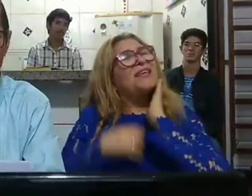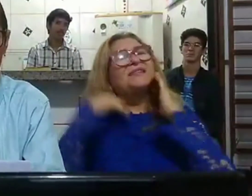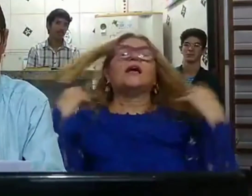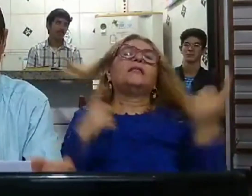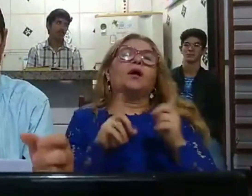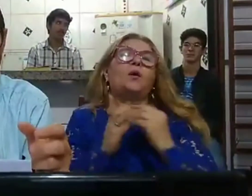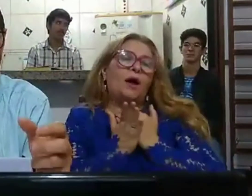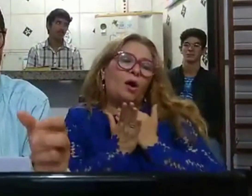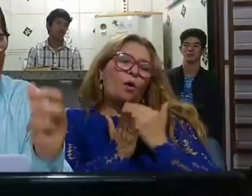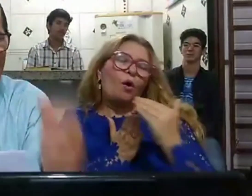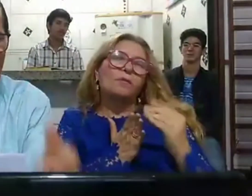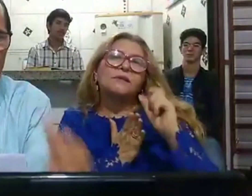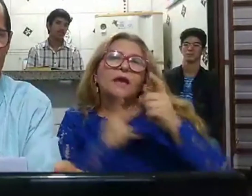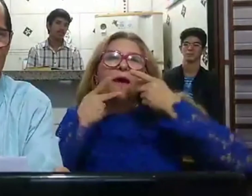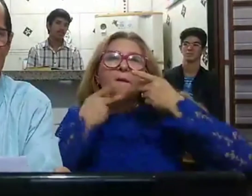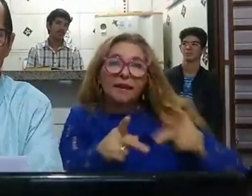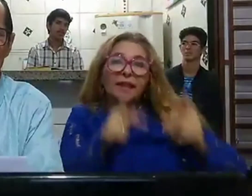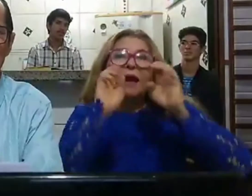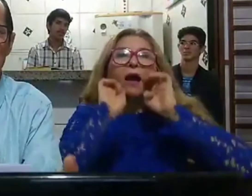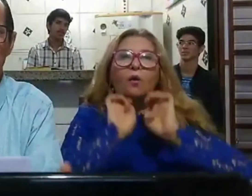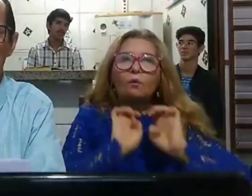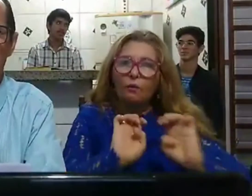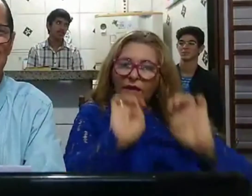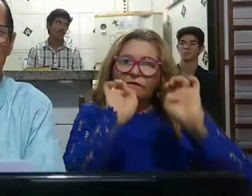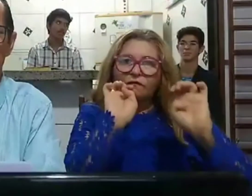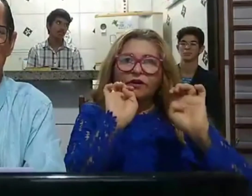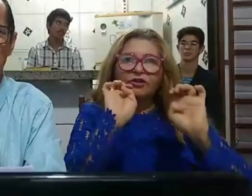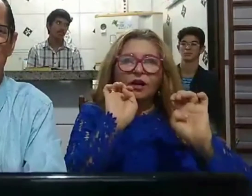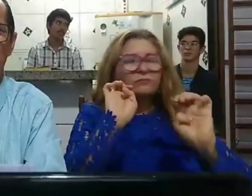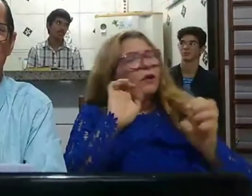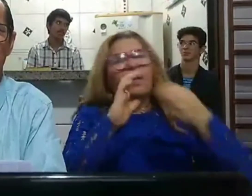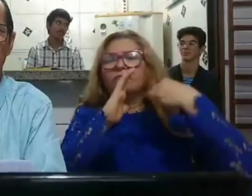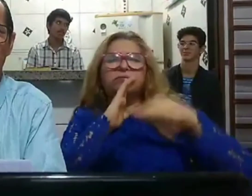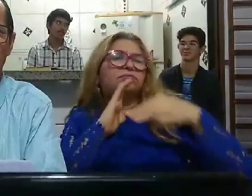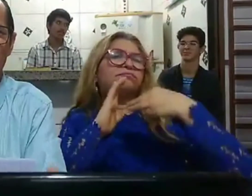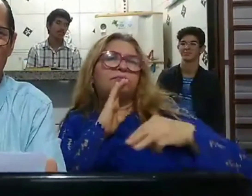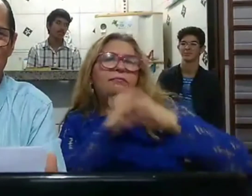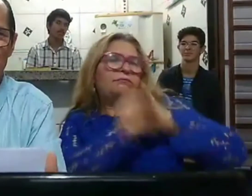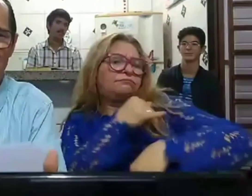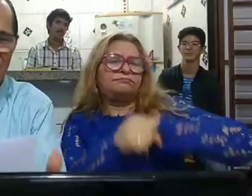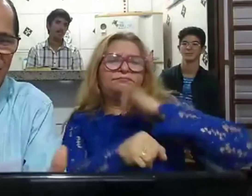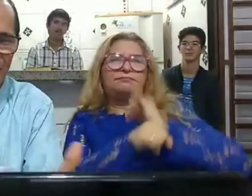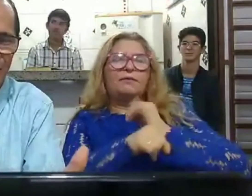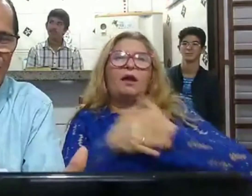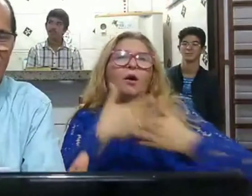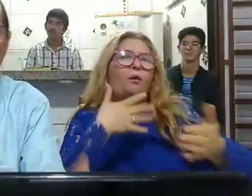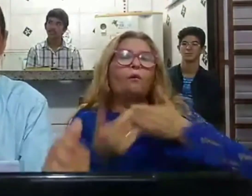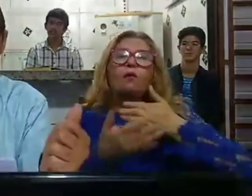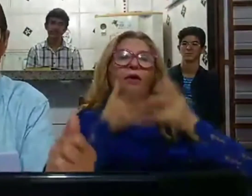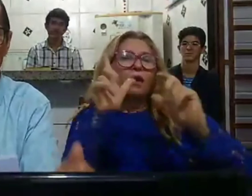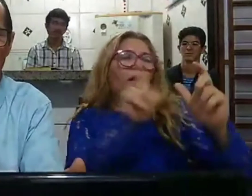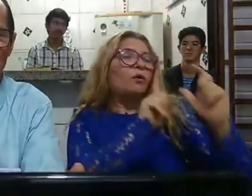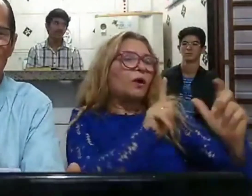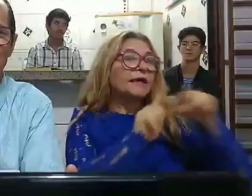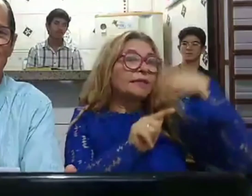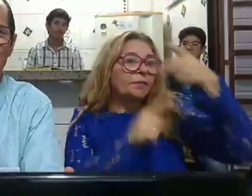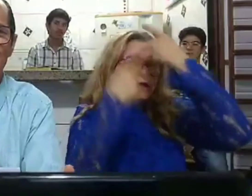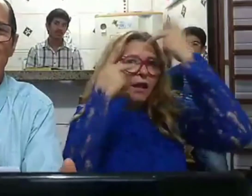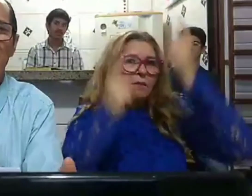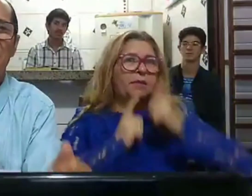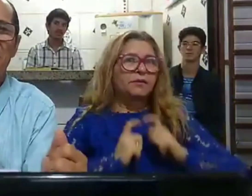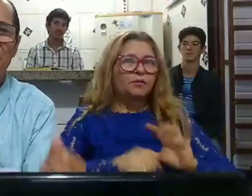então a pregar o Evangelho, seja pelas redes sociais, e quando tivermos a oportunidade